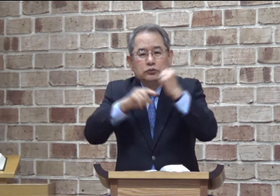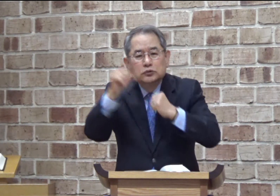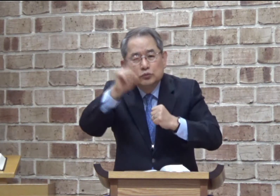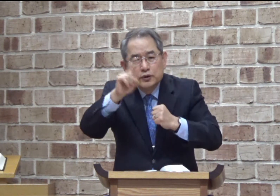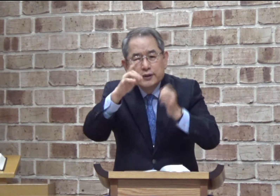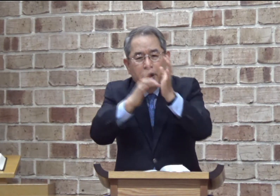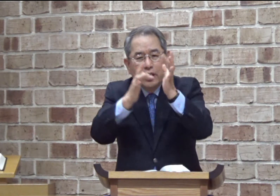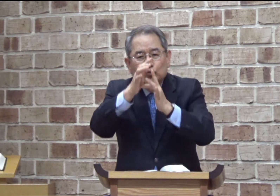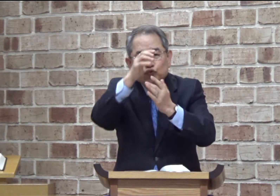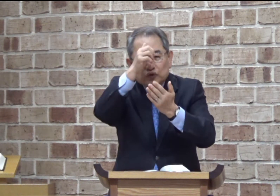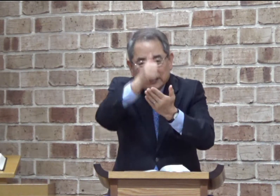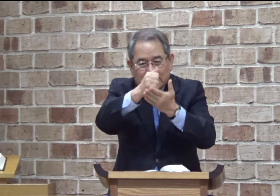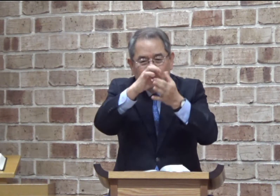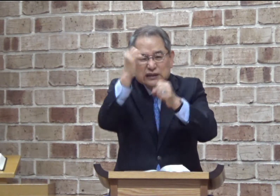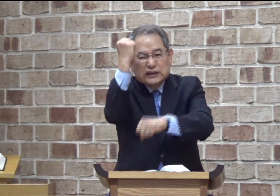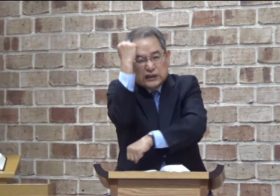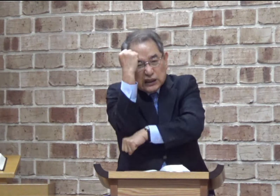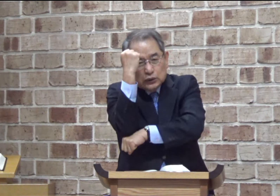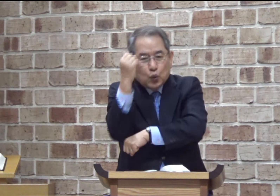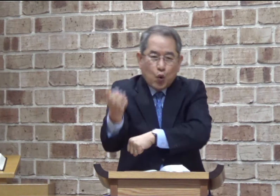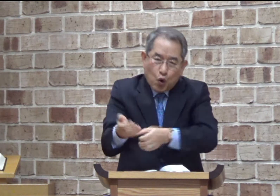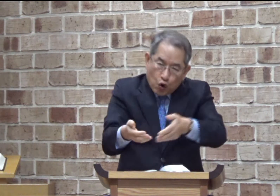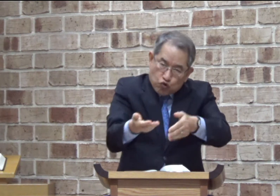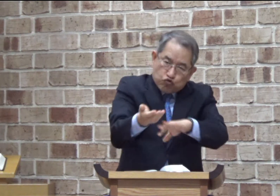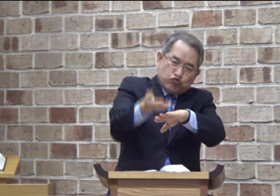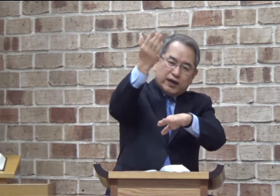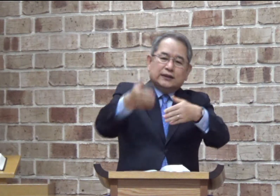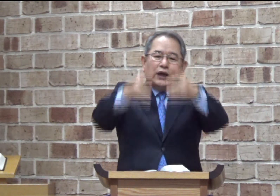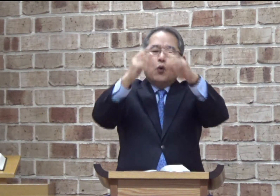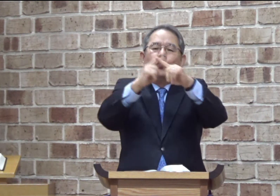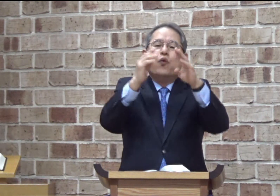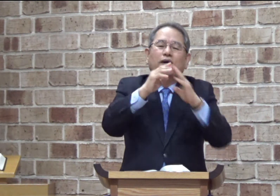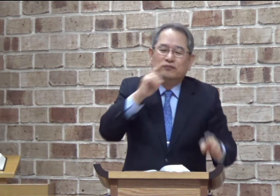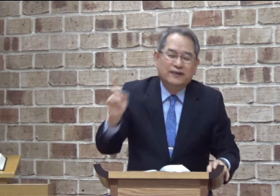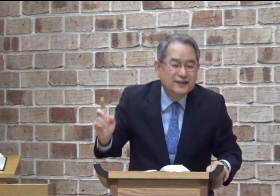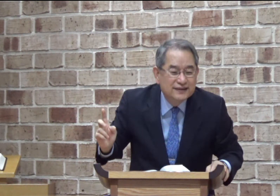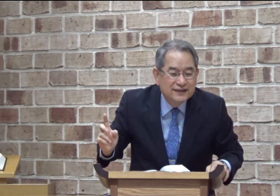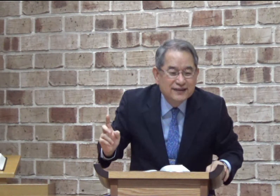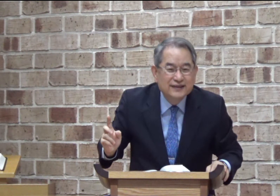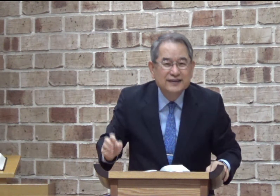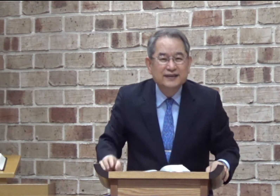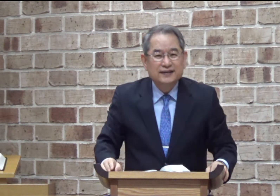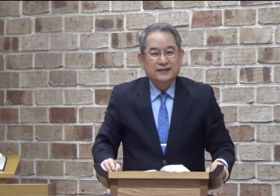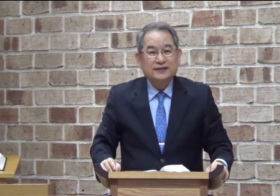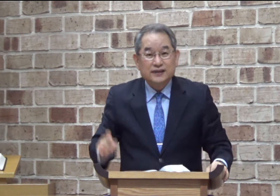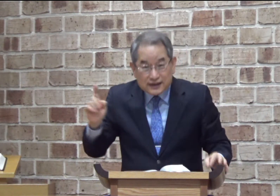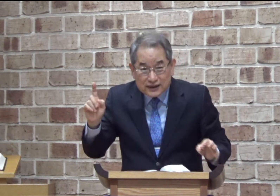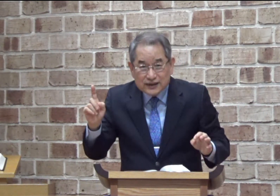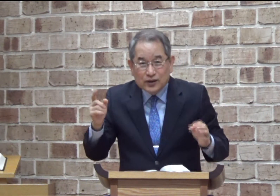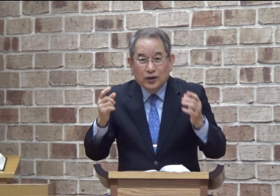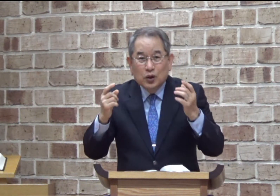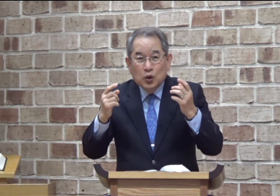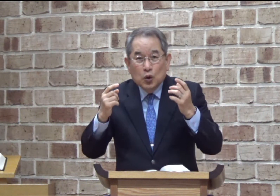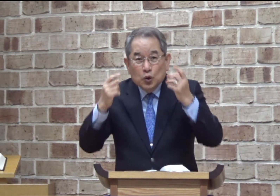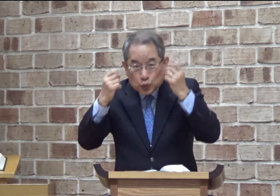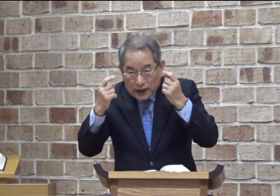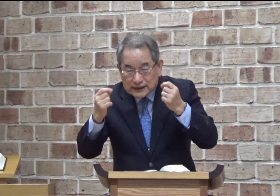예수님이 기초가 돼서 예수님 위에 교회를 세운다는 것입니다. 그것과 같이